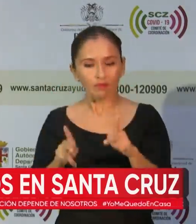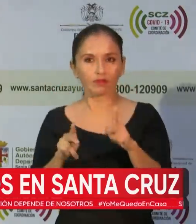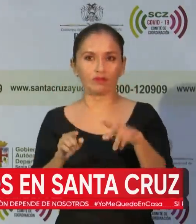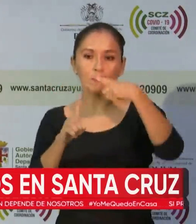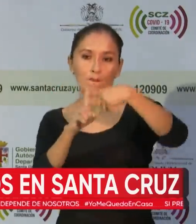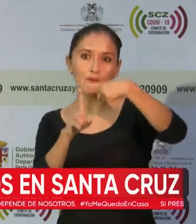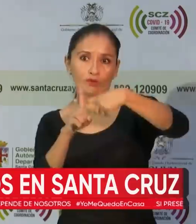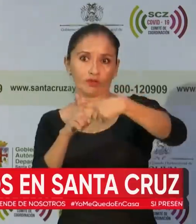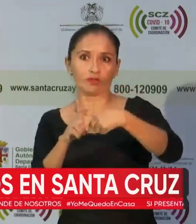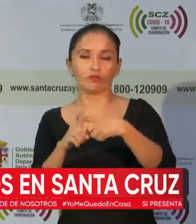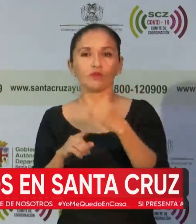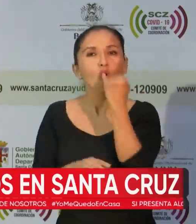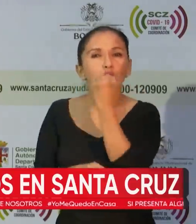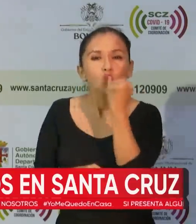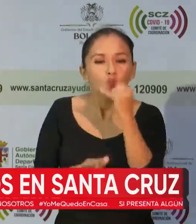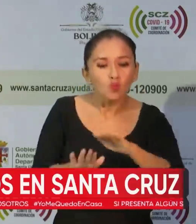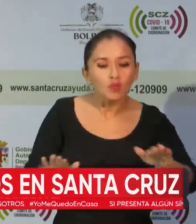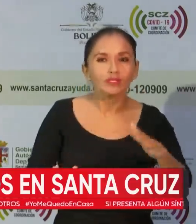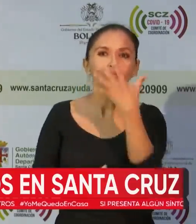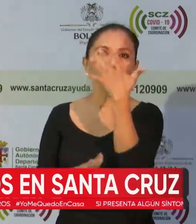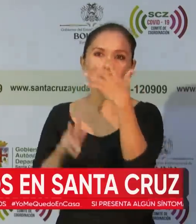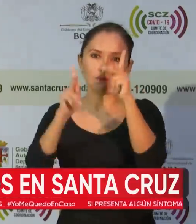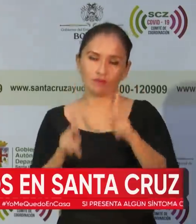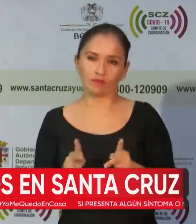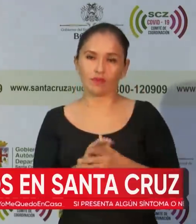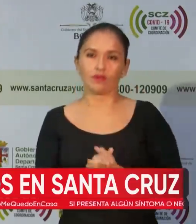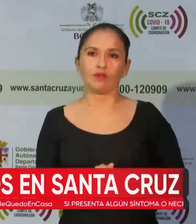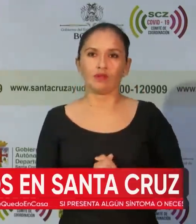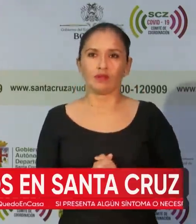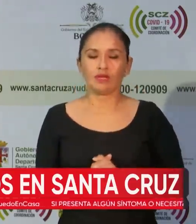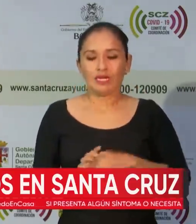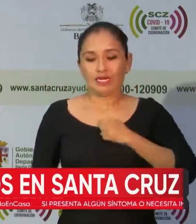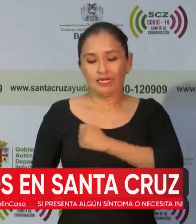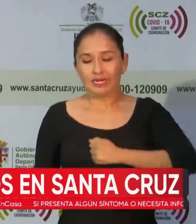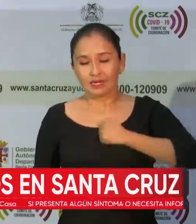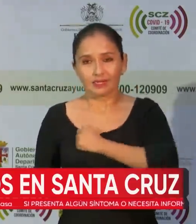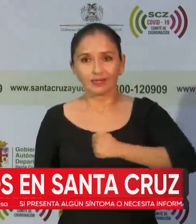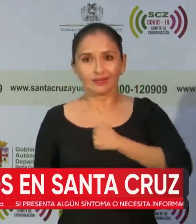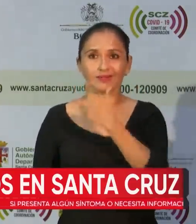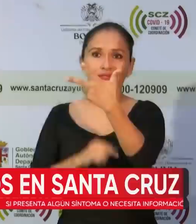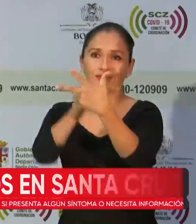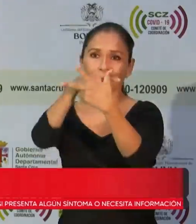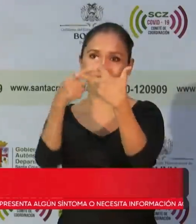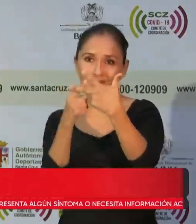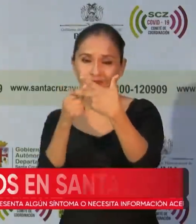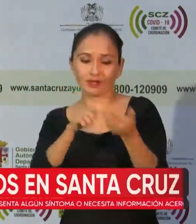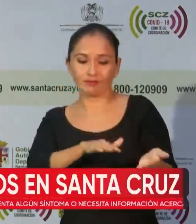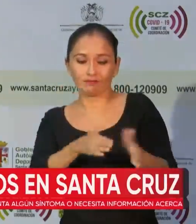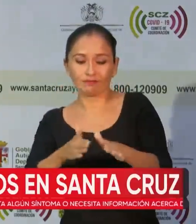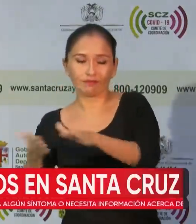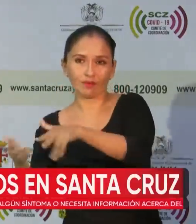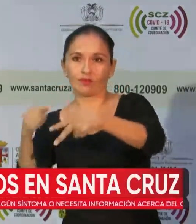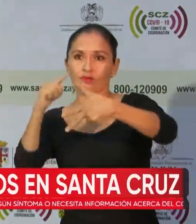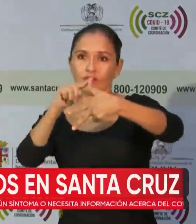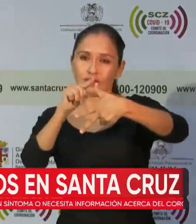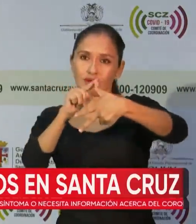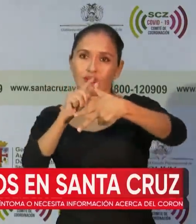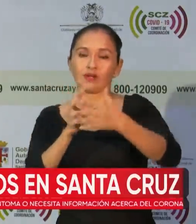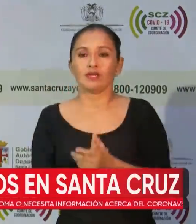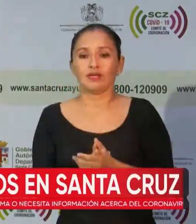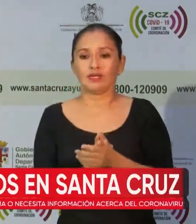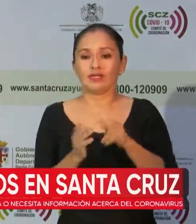diagnosticados y los menores de edad 5 pacientes. Lamentar el fallecimiento de 3 personas en la jornada,